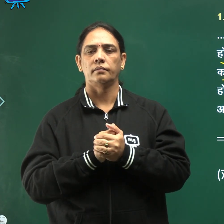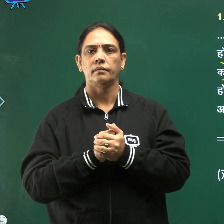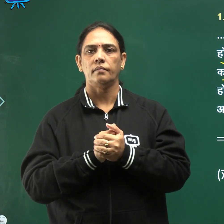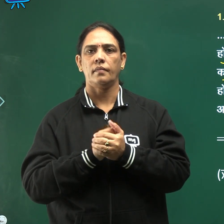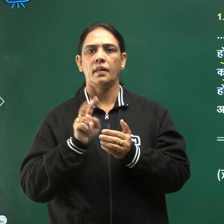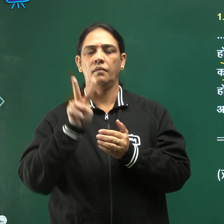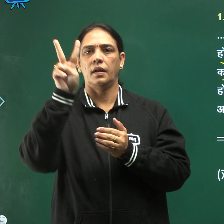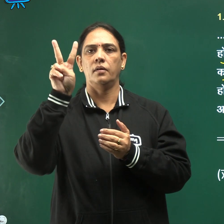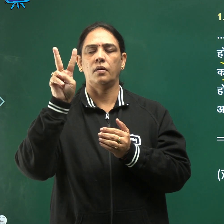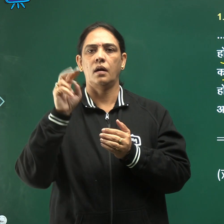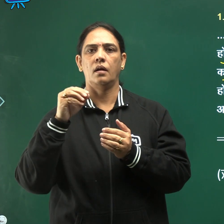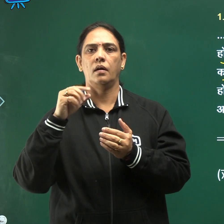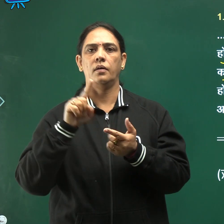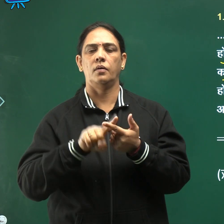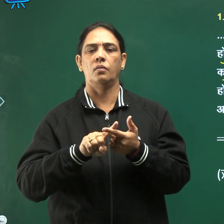मानों का योग